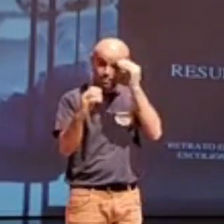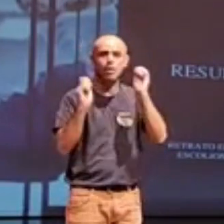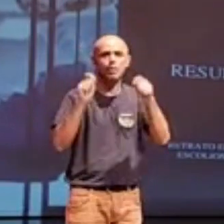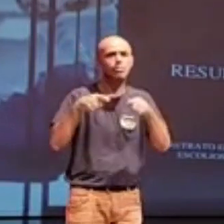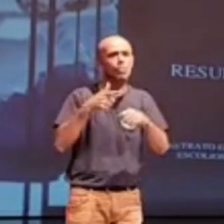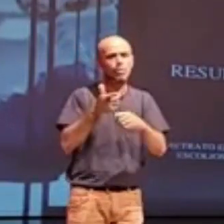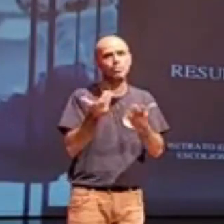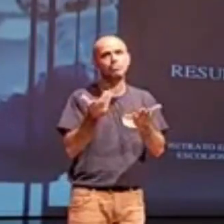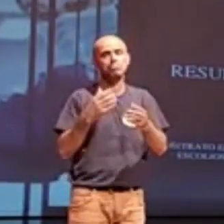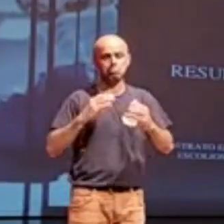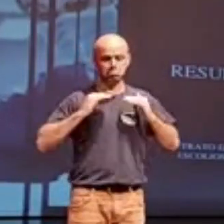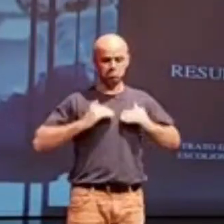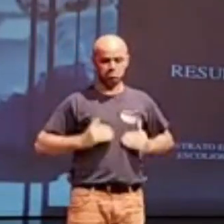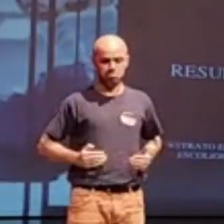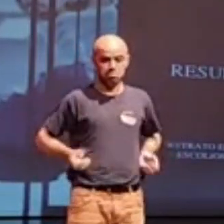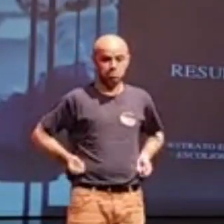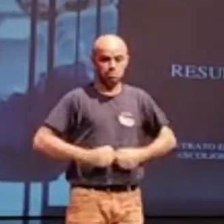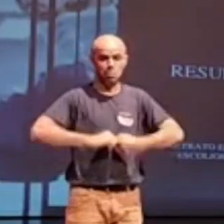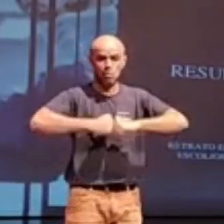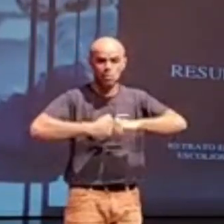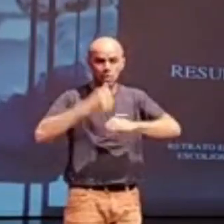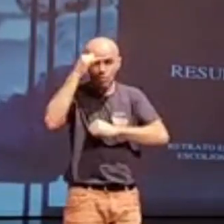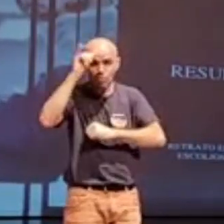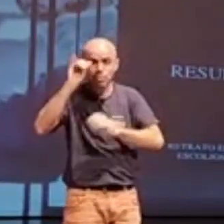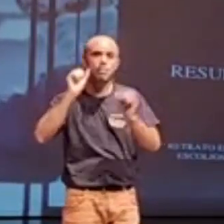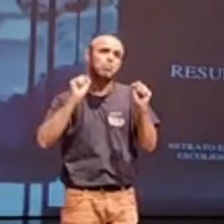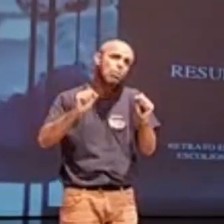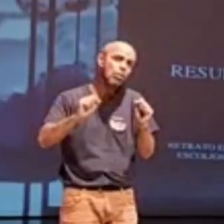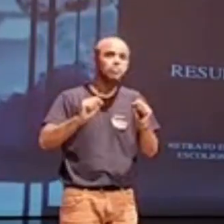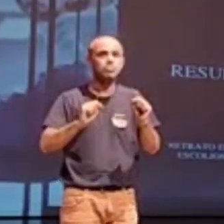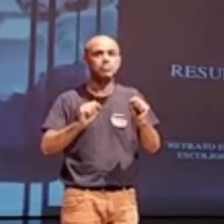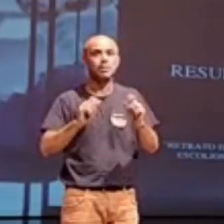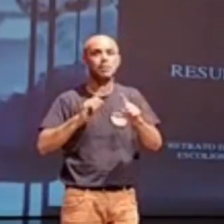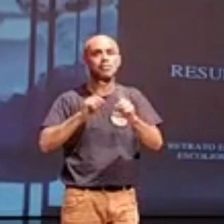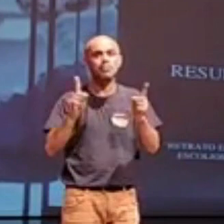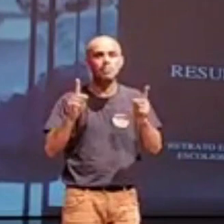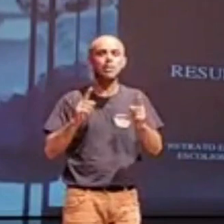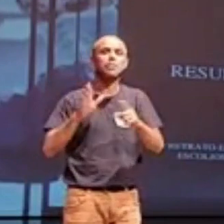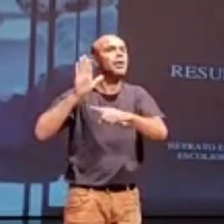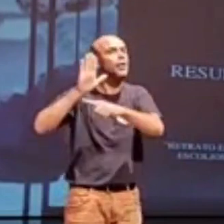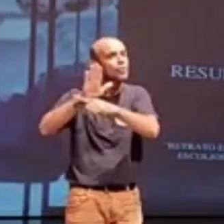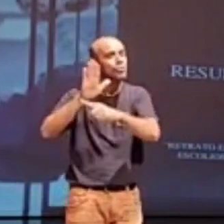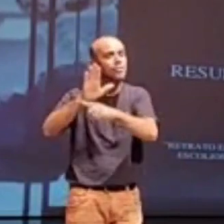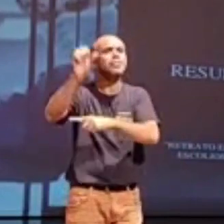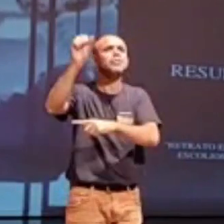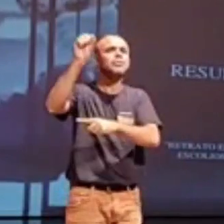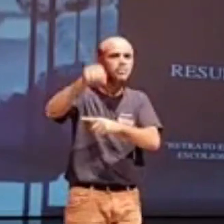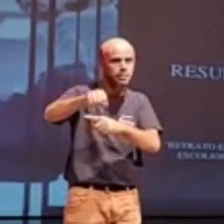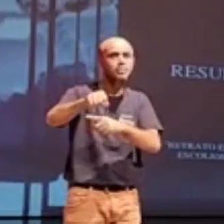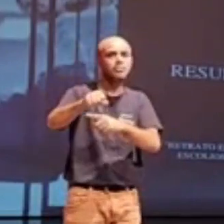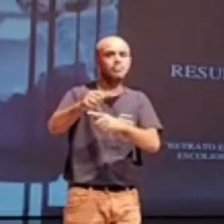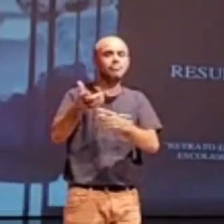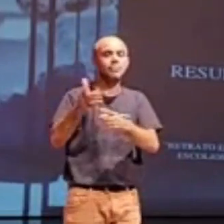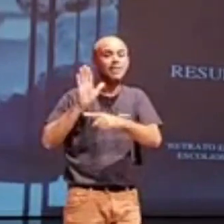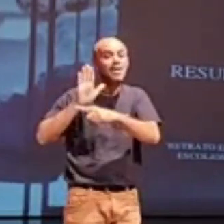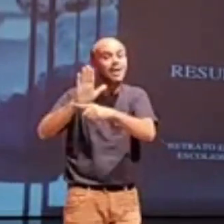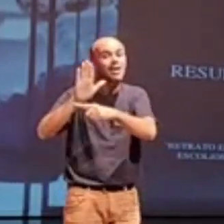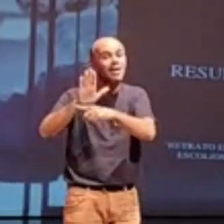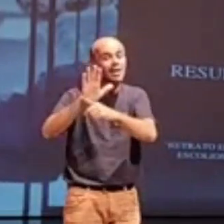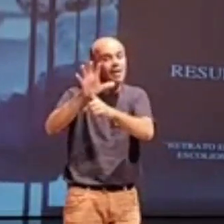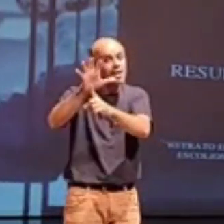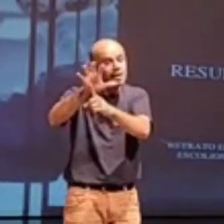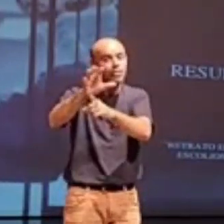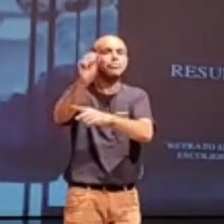pode ser que o colete não segure, pode ser, mas vai ter uma evidência robusta já que o colete ele é uma